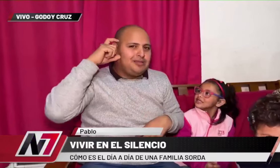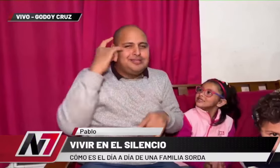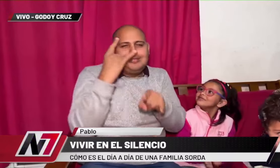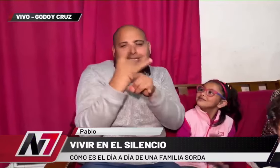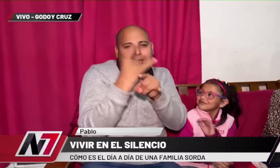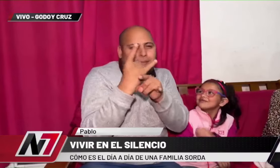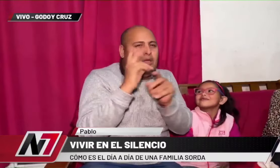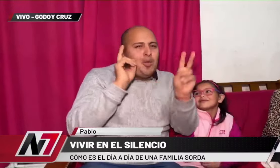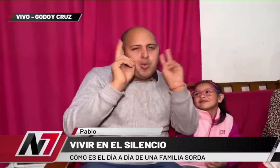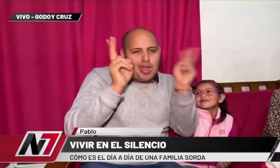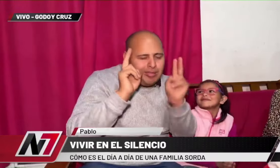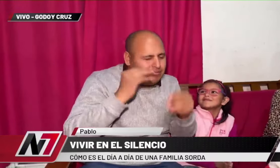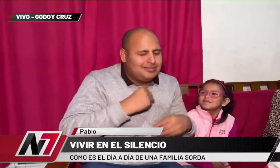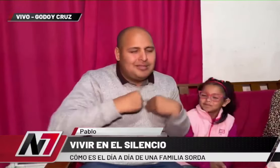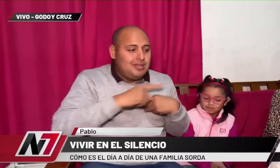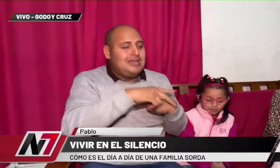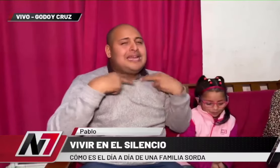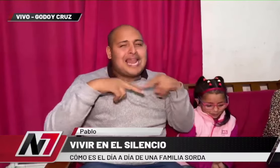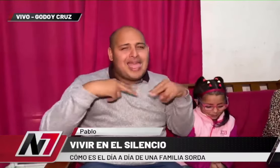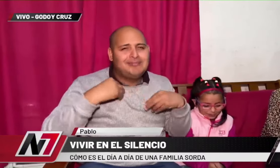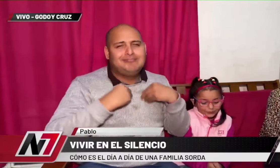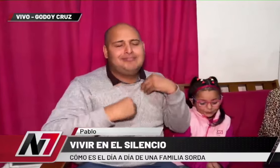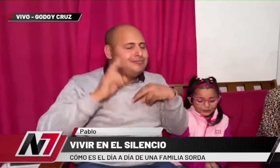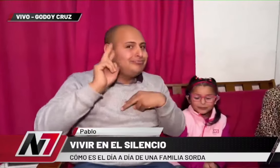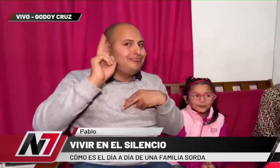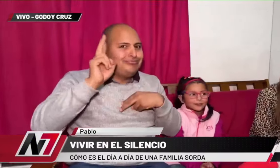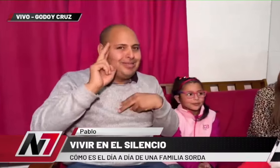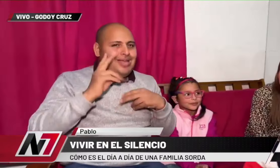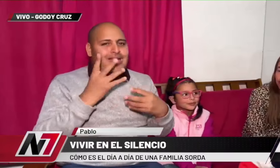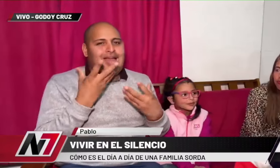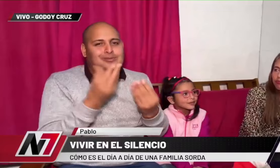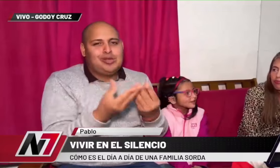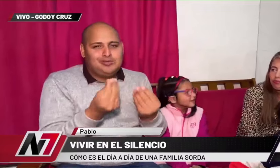y si se movía, qué pasaba, entonces teníamos